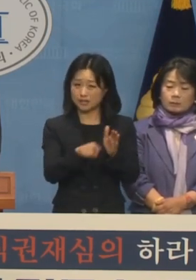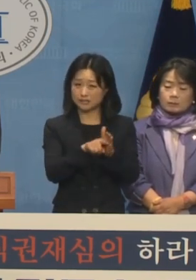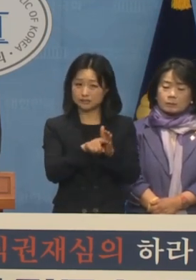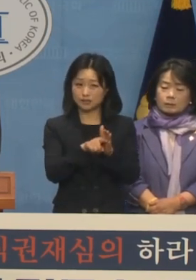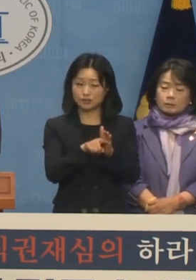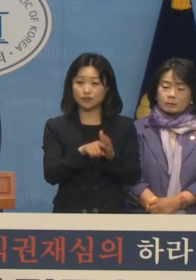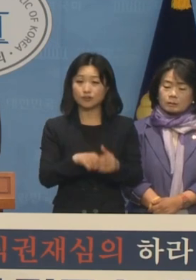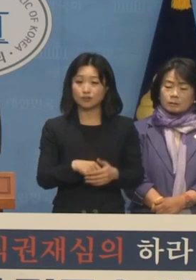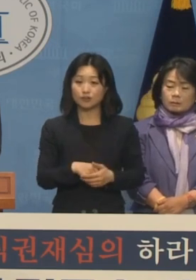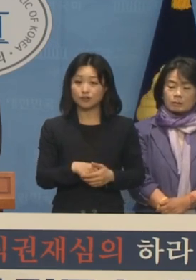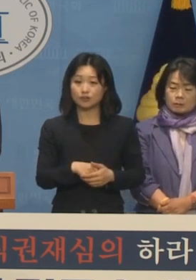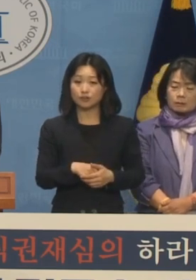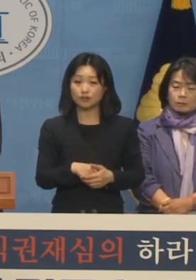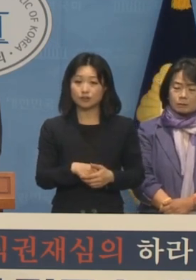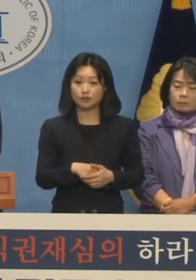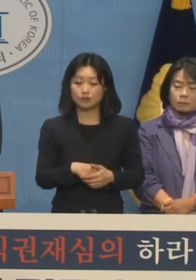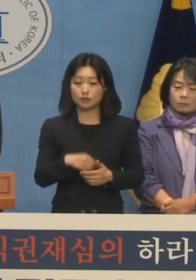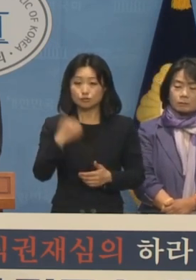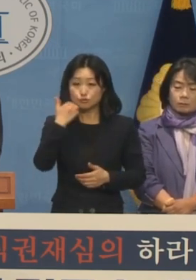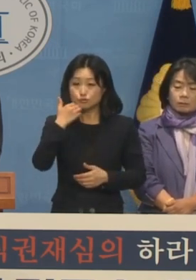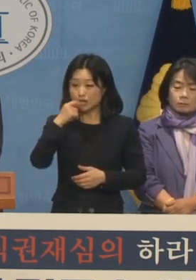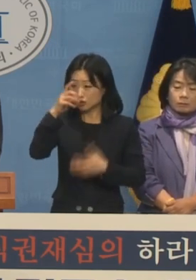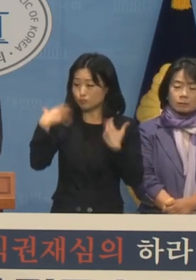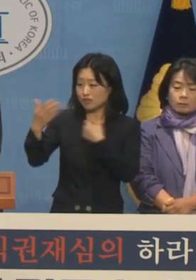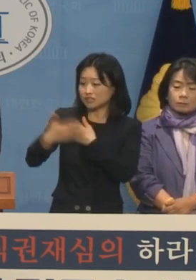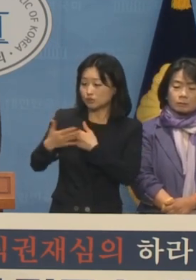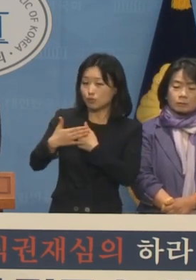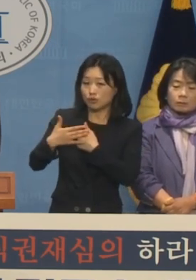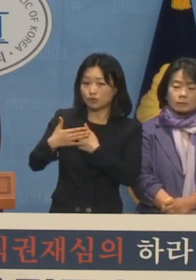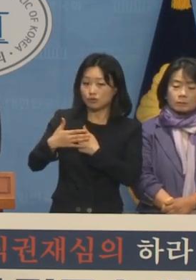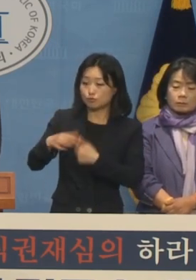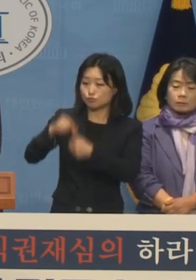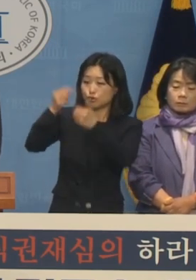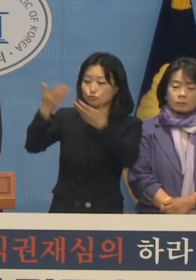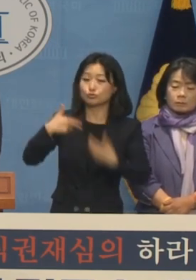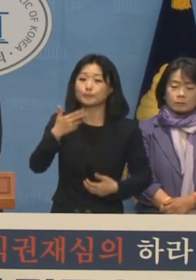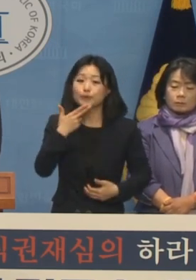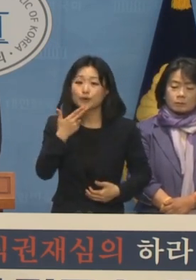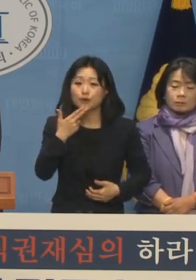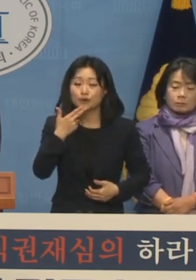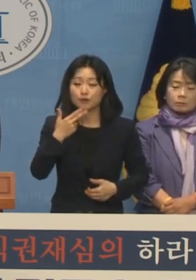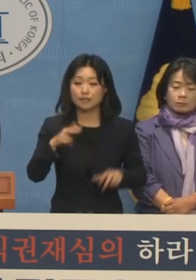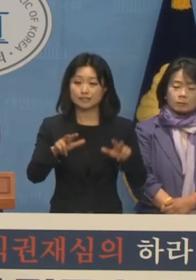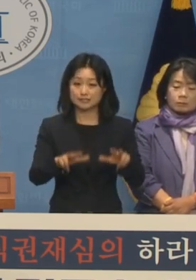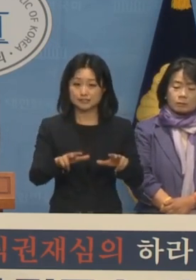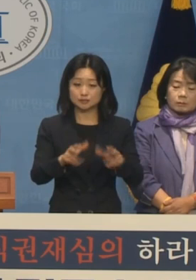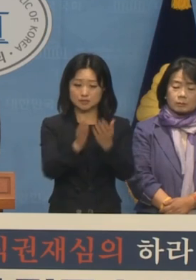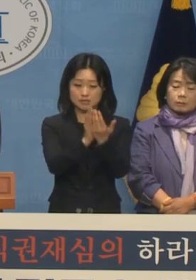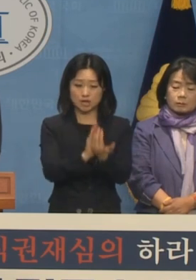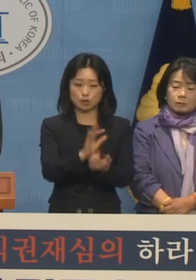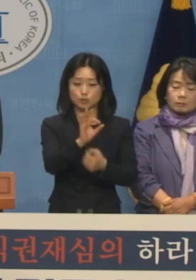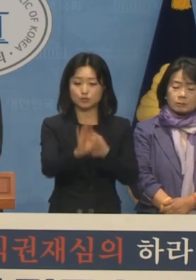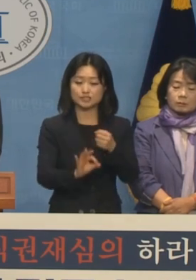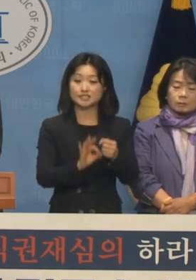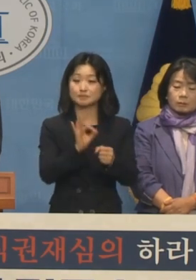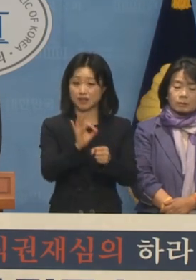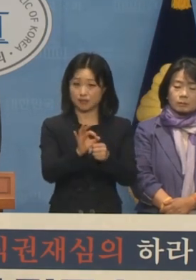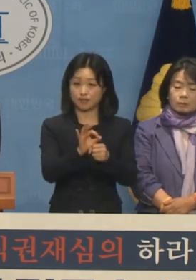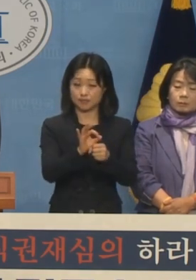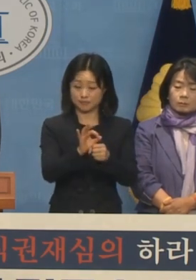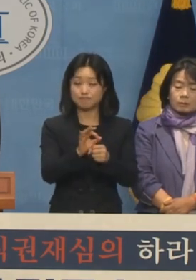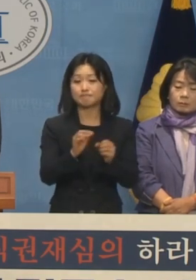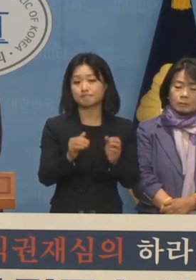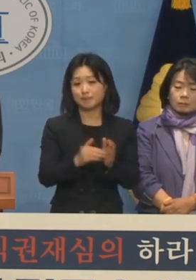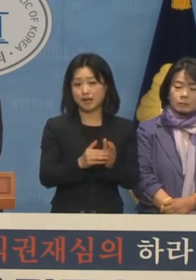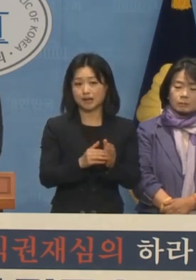아무 사람이 들어온 적도 없습니다. 그렇지만 지금 세월호 10주기 동안